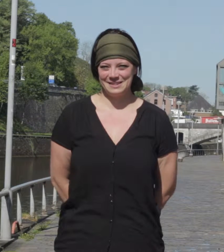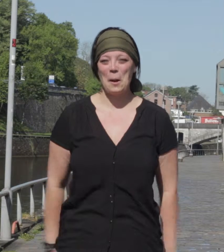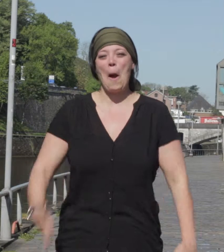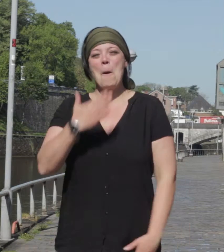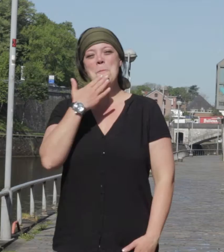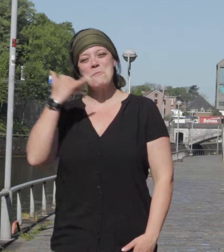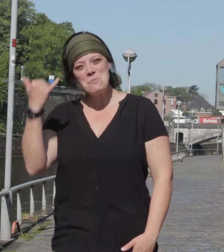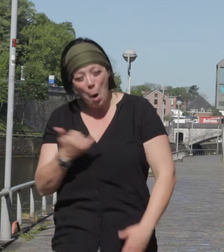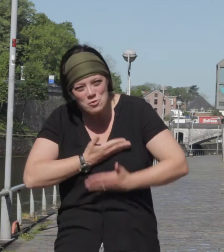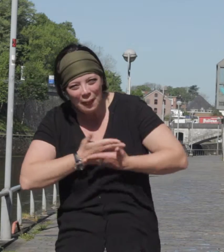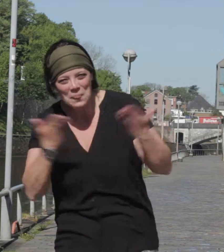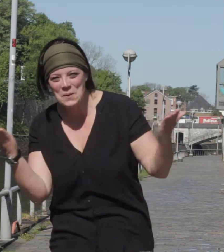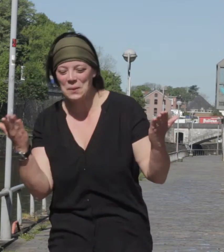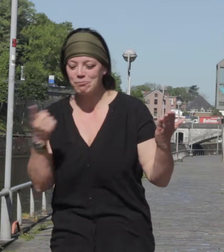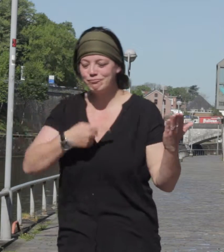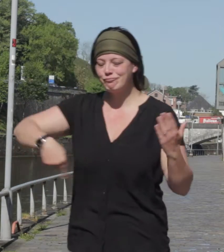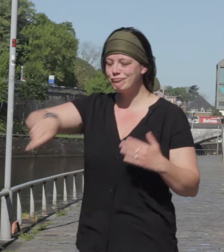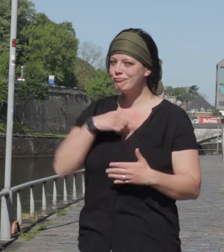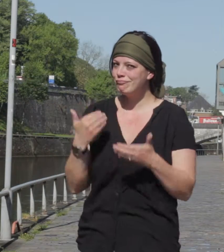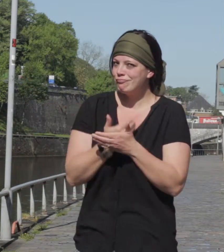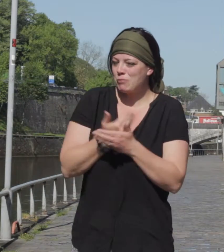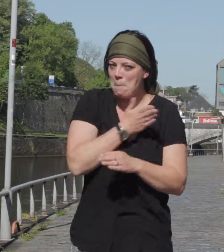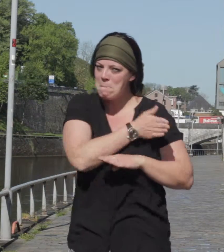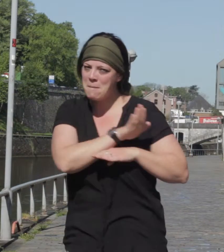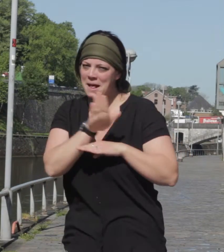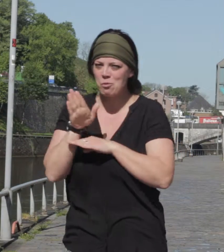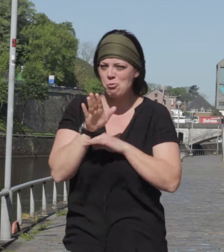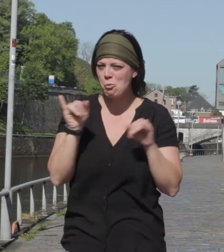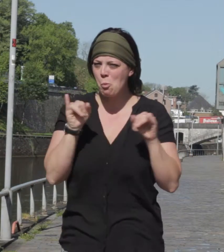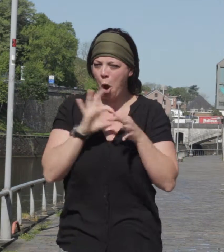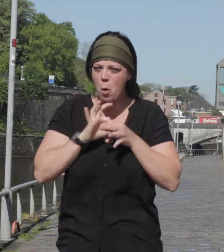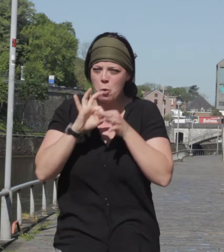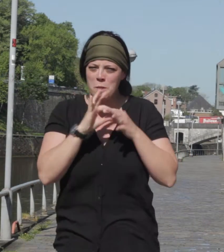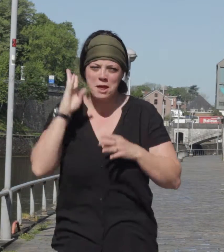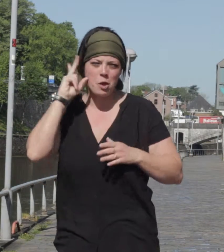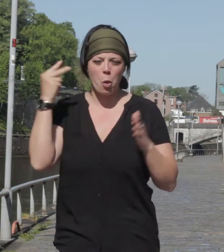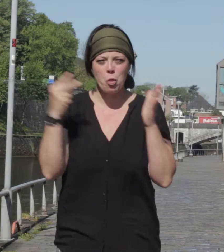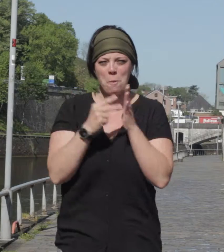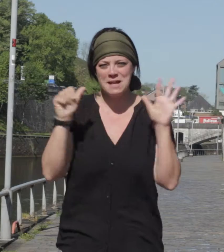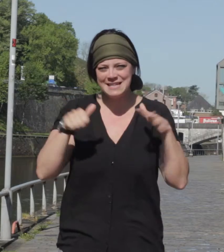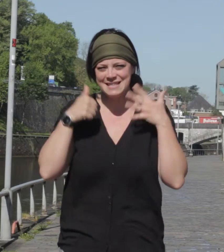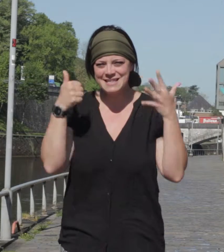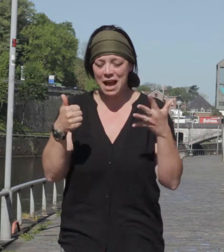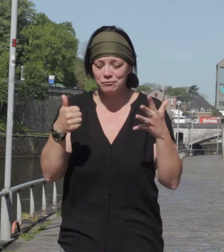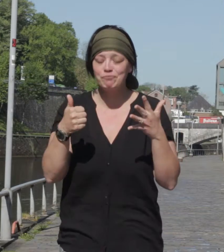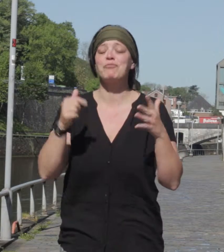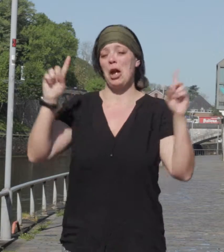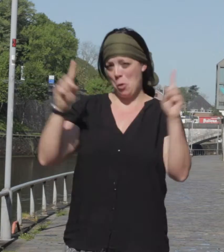Bonjour à tous. Nous sommes heureux de vous présenter l'Unisound BW Festival 2016, le premier événement musical en Wallonie